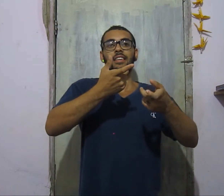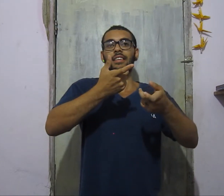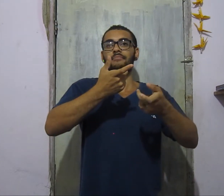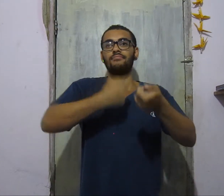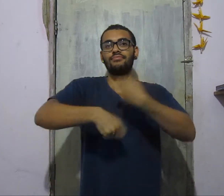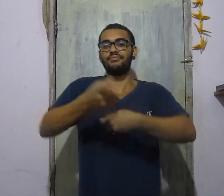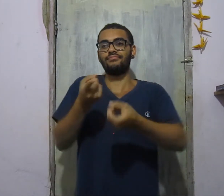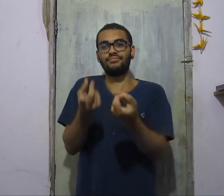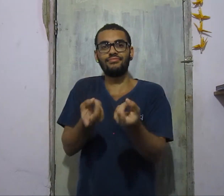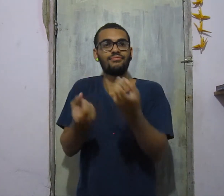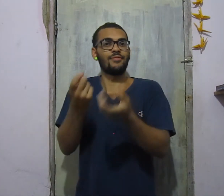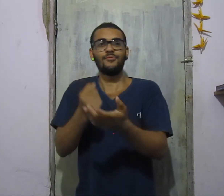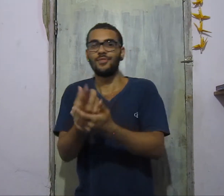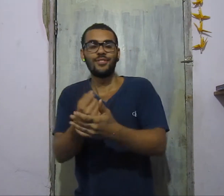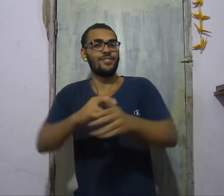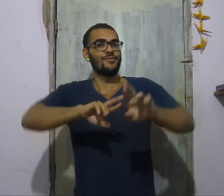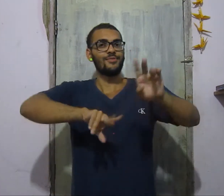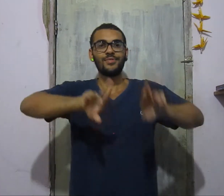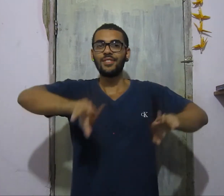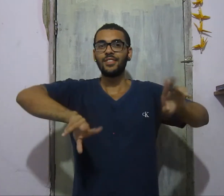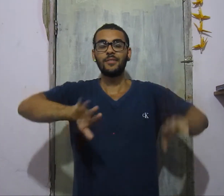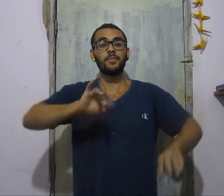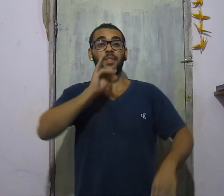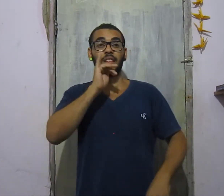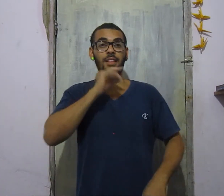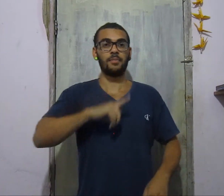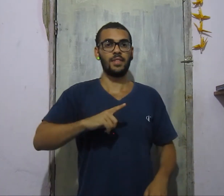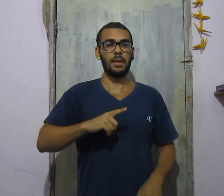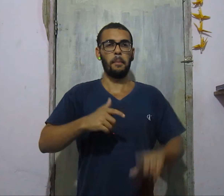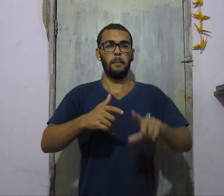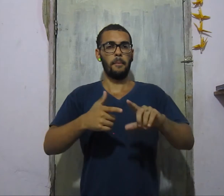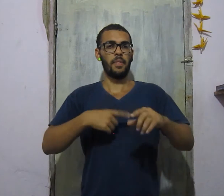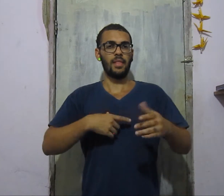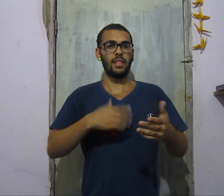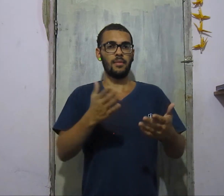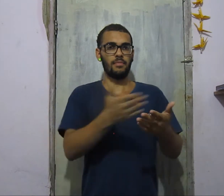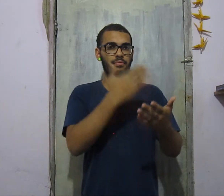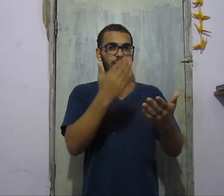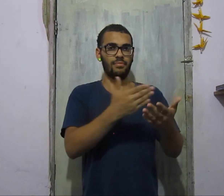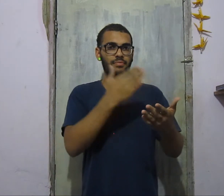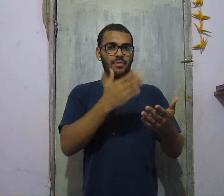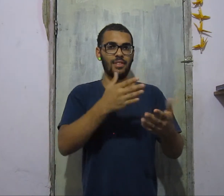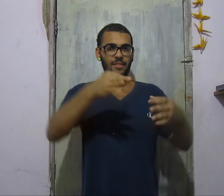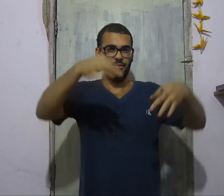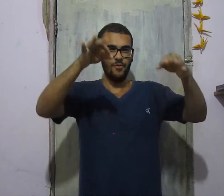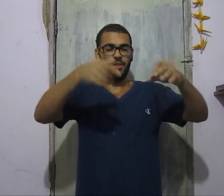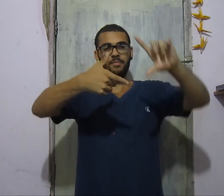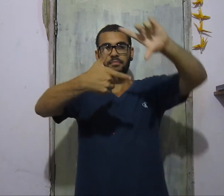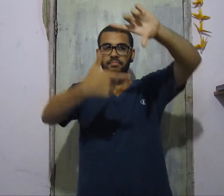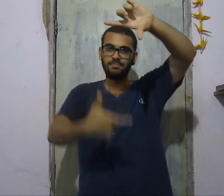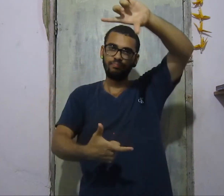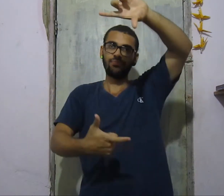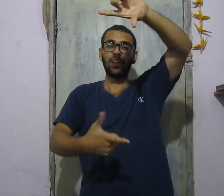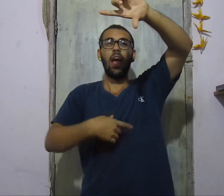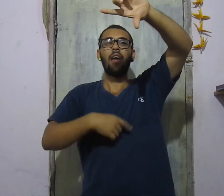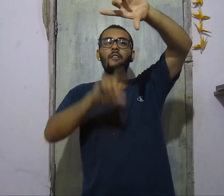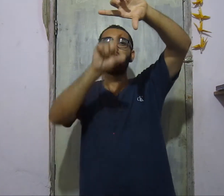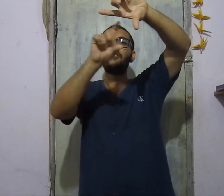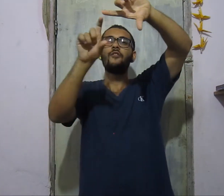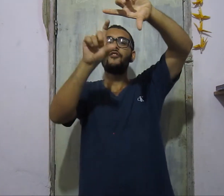área imobiliária, trabalhando, tendo reuniões, com diversos encontros de. Por exemplo, eu tenho uma folha